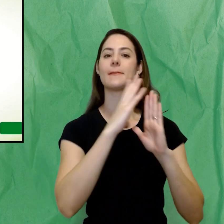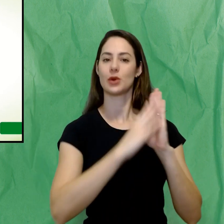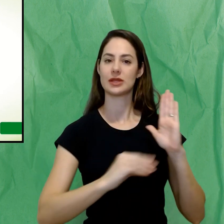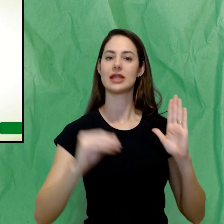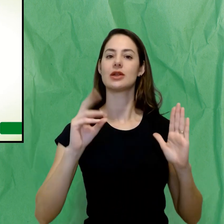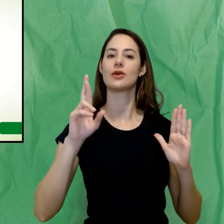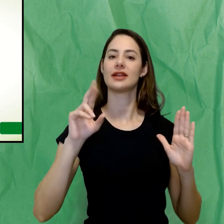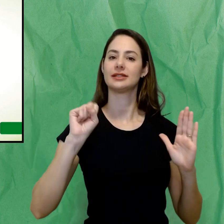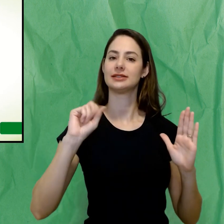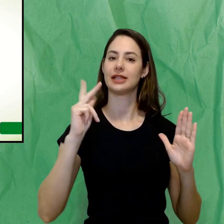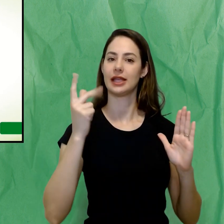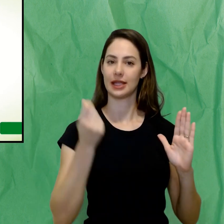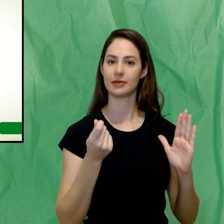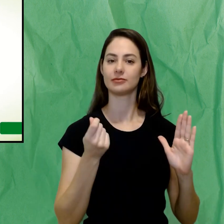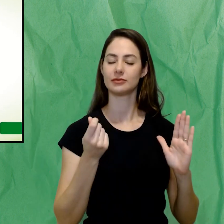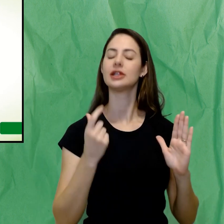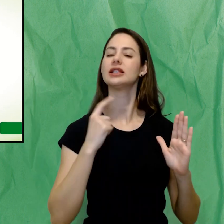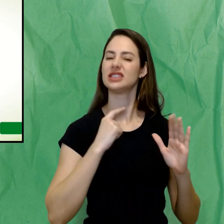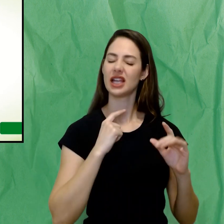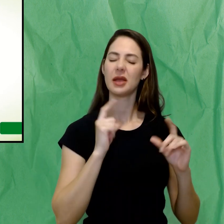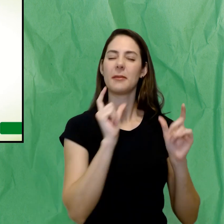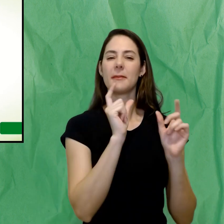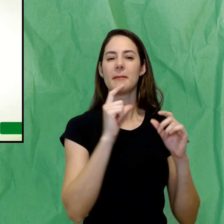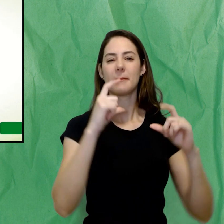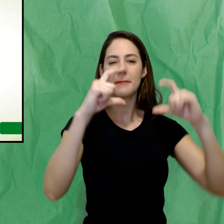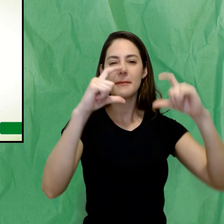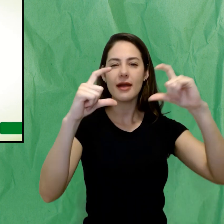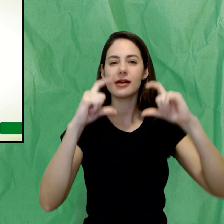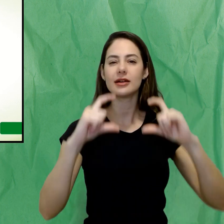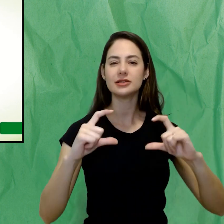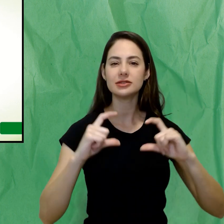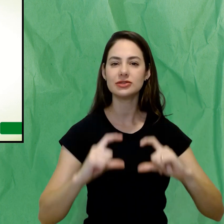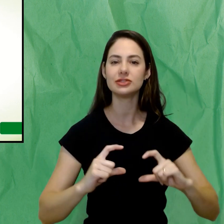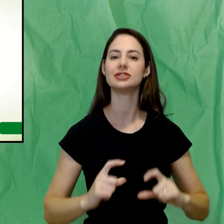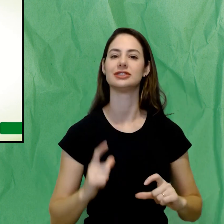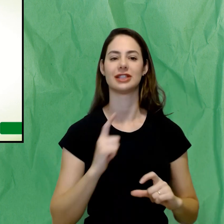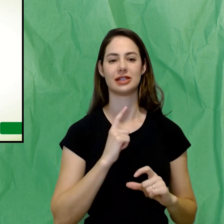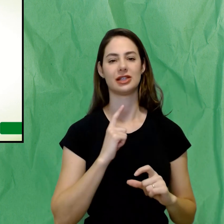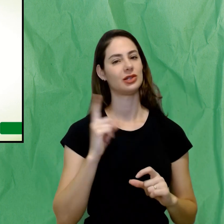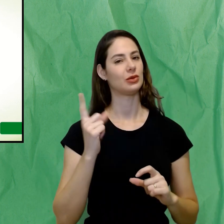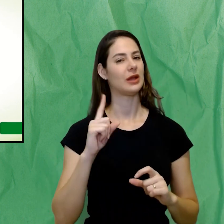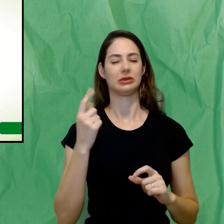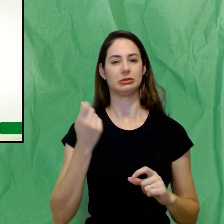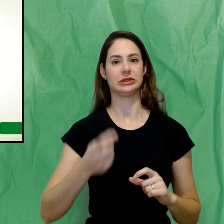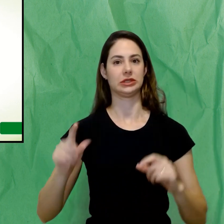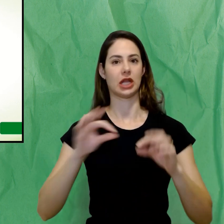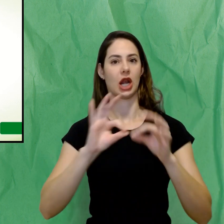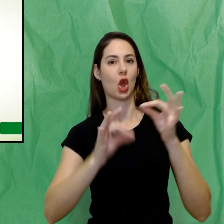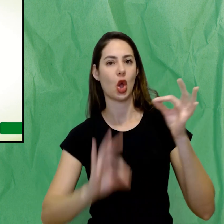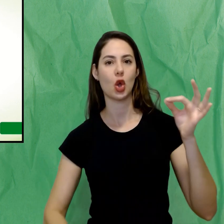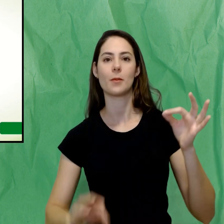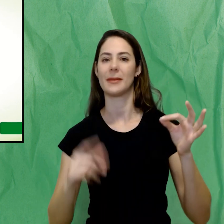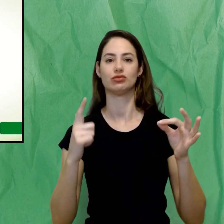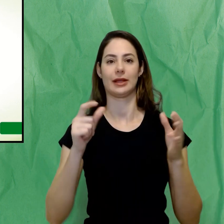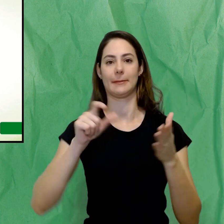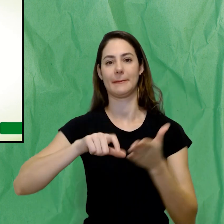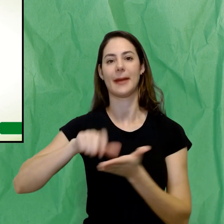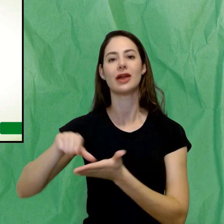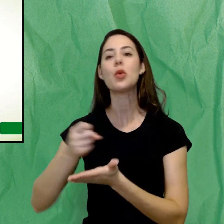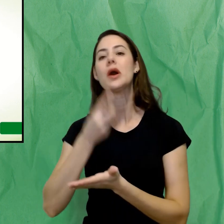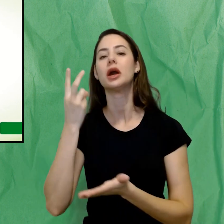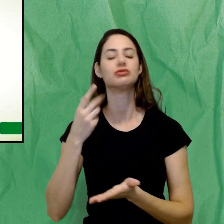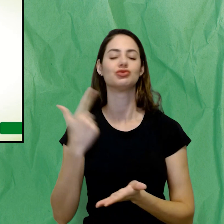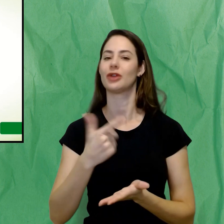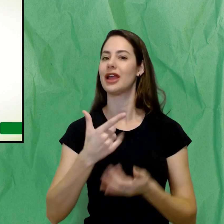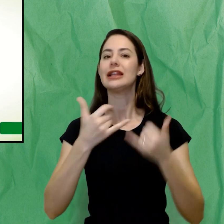de resenha, e eu separei parte a parte cada um desses aspectos. Vocês vão ver que a resenha não é um texto que precisa ser longo, não tem número de páginas, não